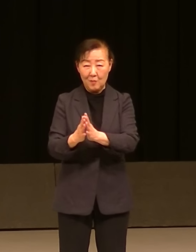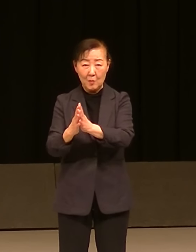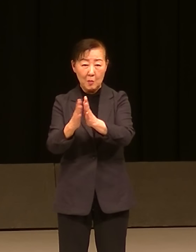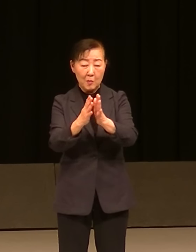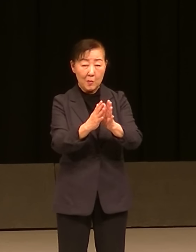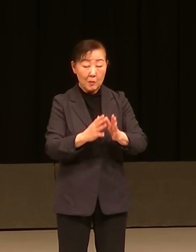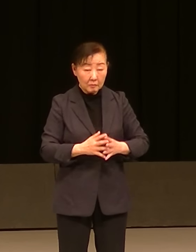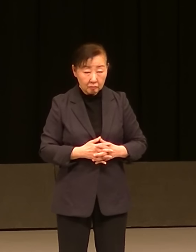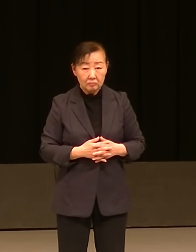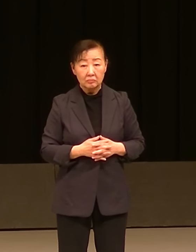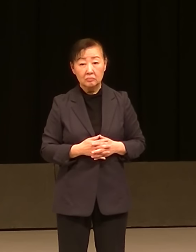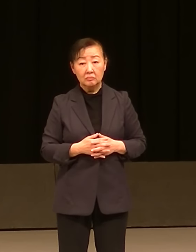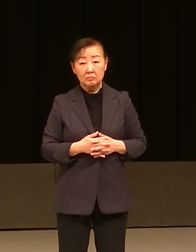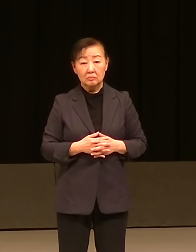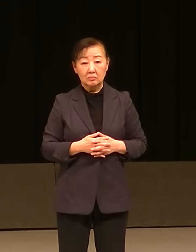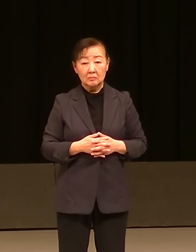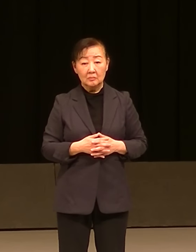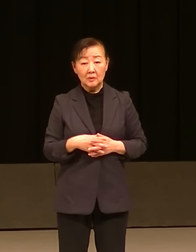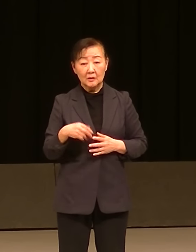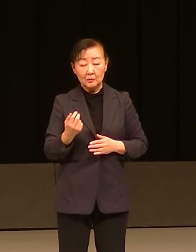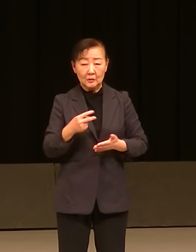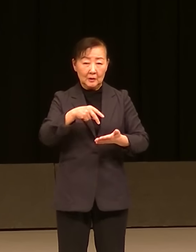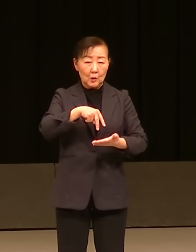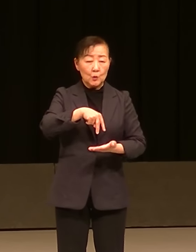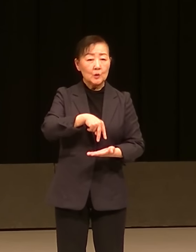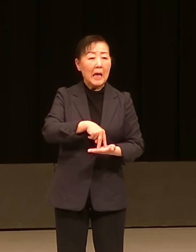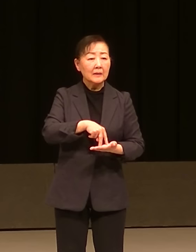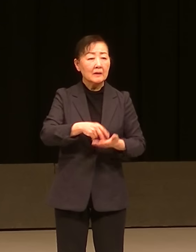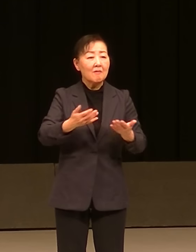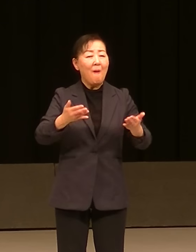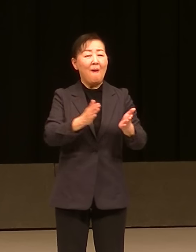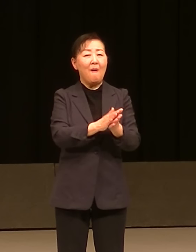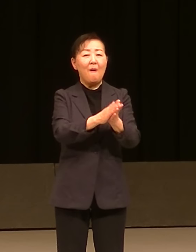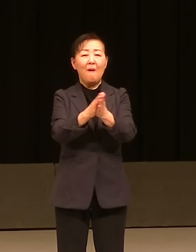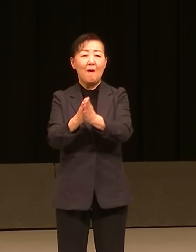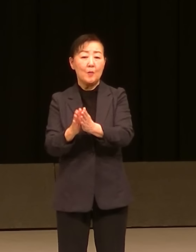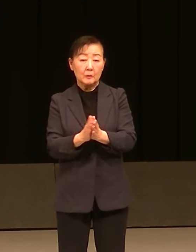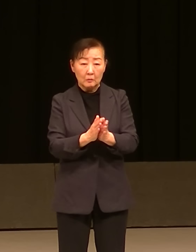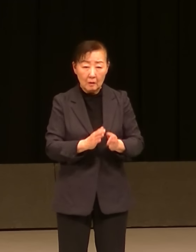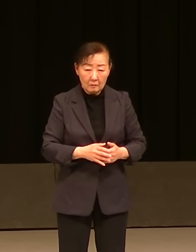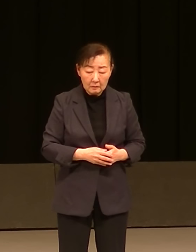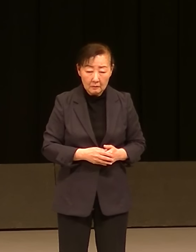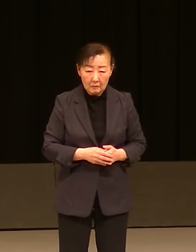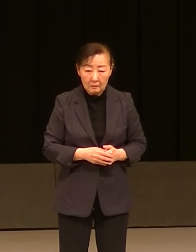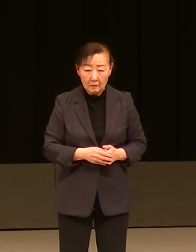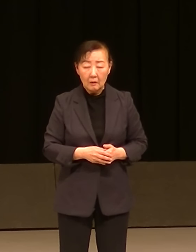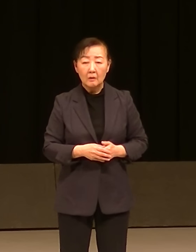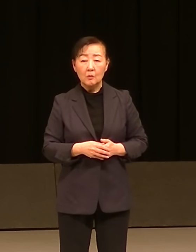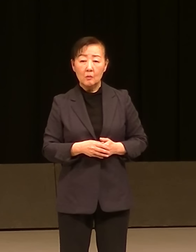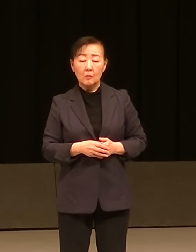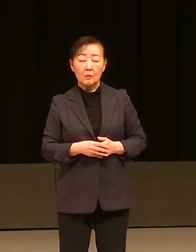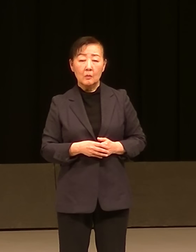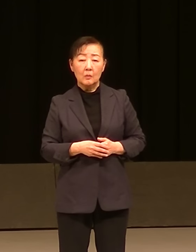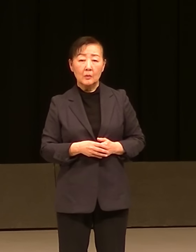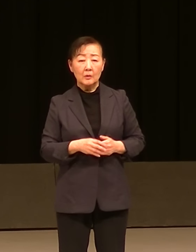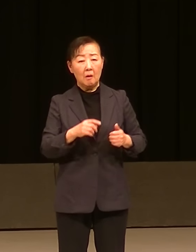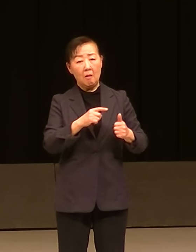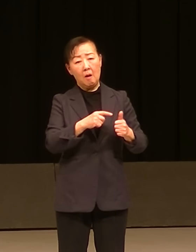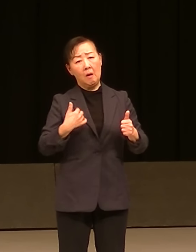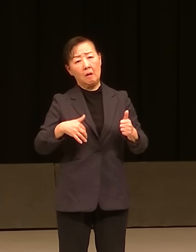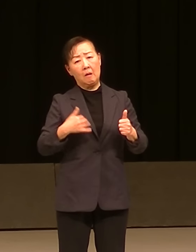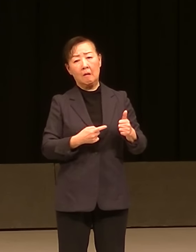った、であのすぐスタンディングオベーションになるんですよね。だからまあ、それでそんなに、喜んだり